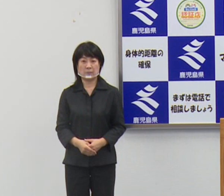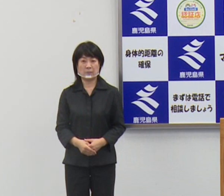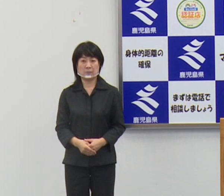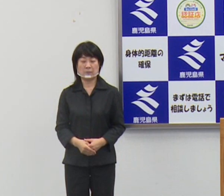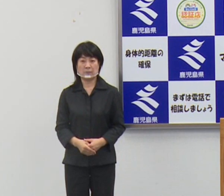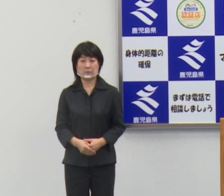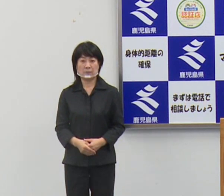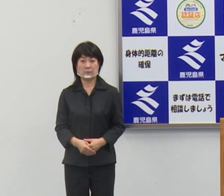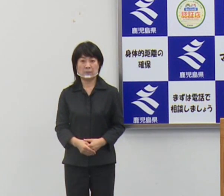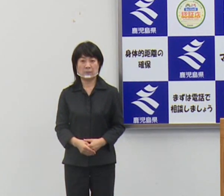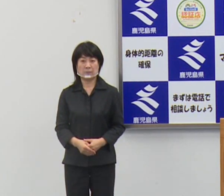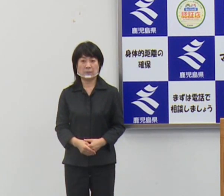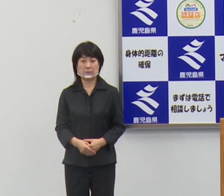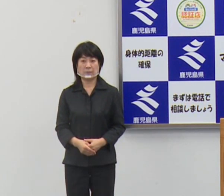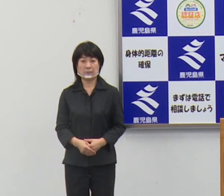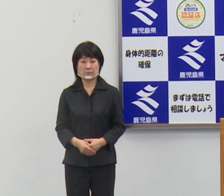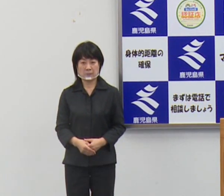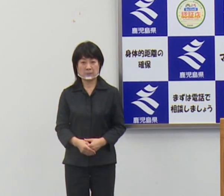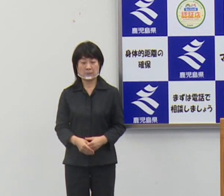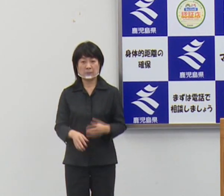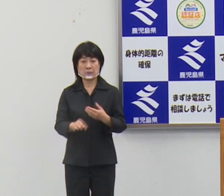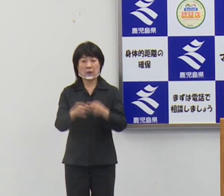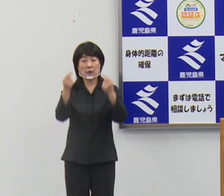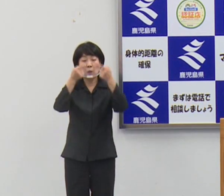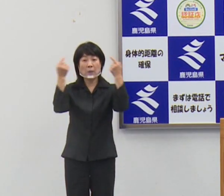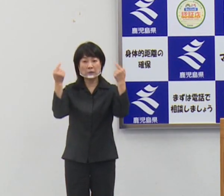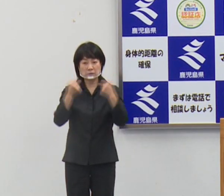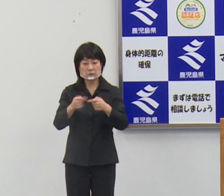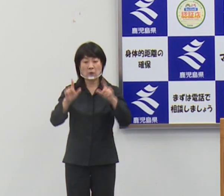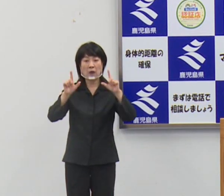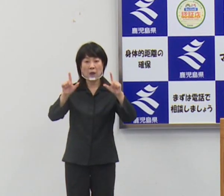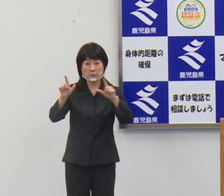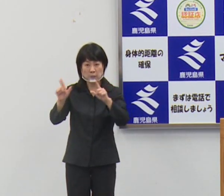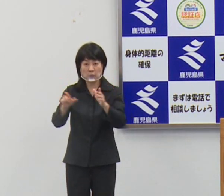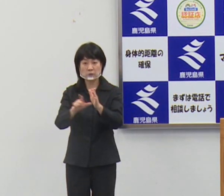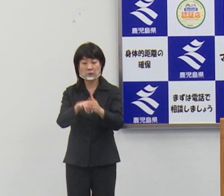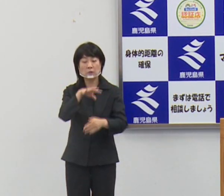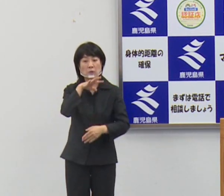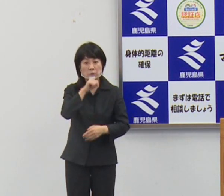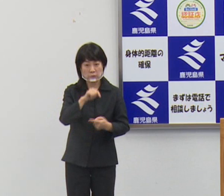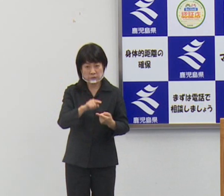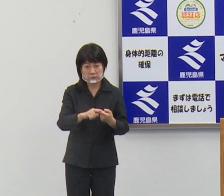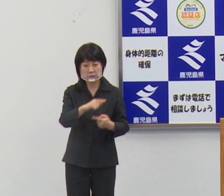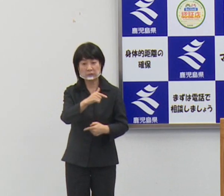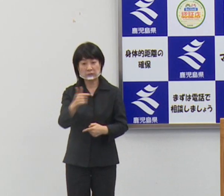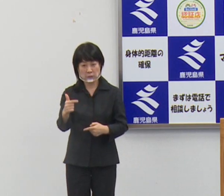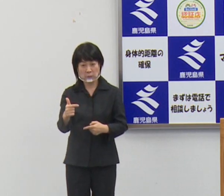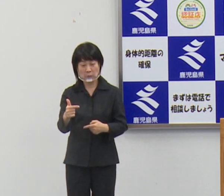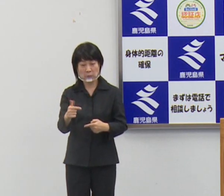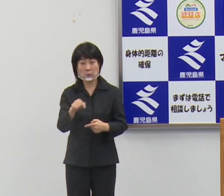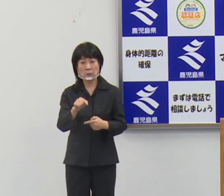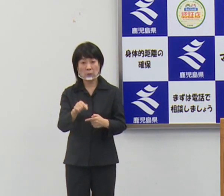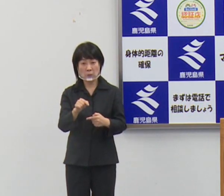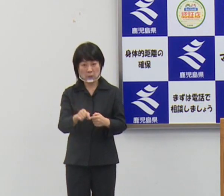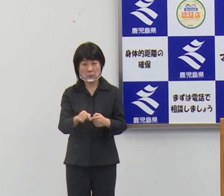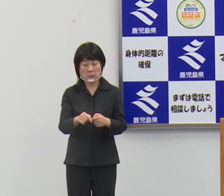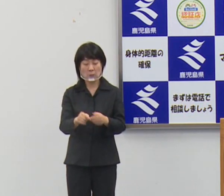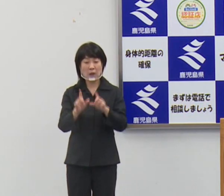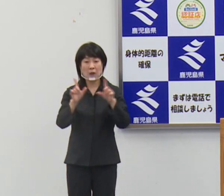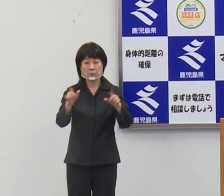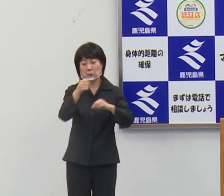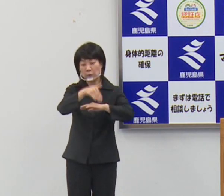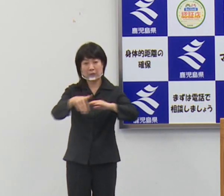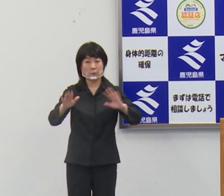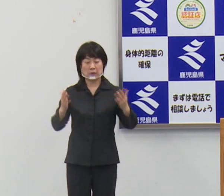今個別の発表の時に年代とかそういうことを発表するということは予定はしてません